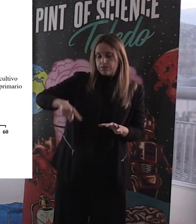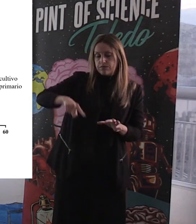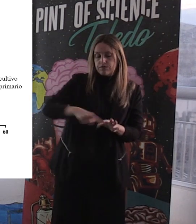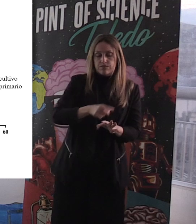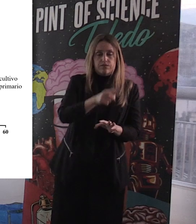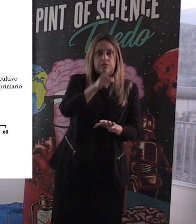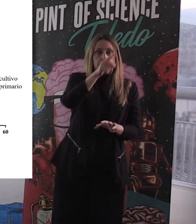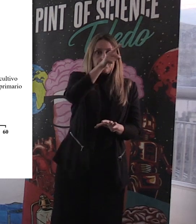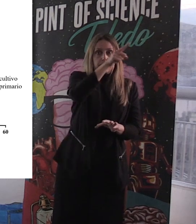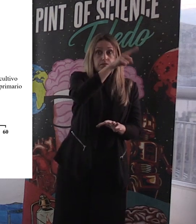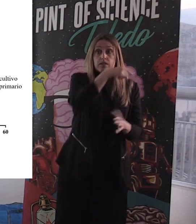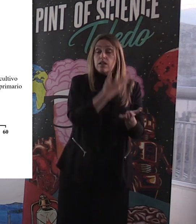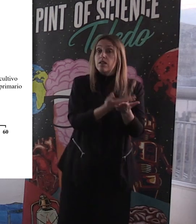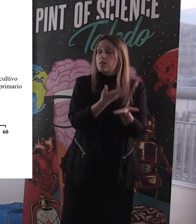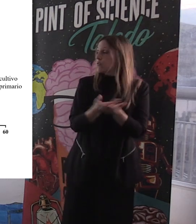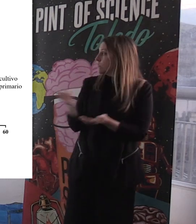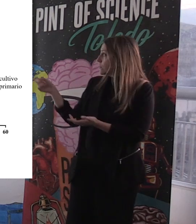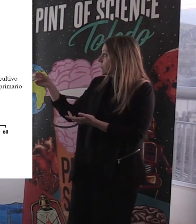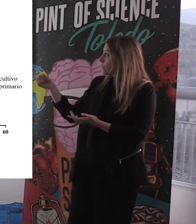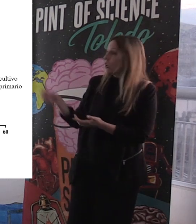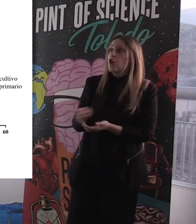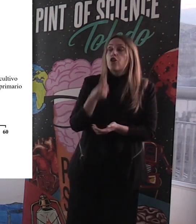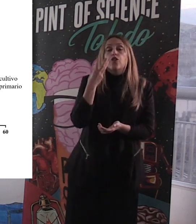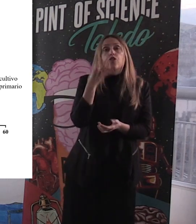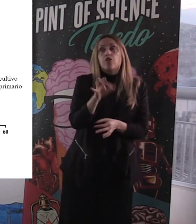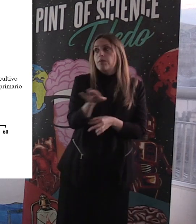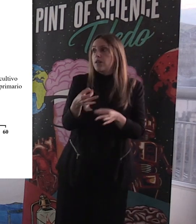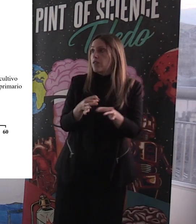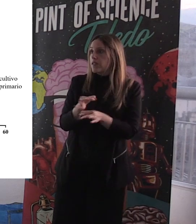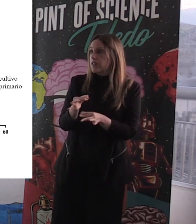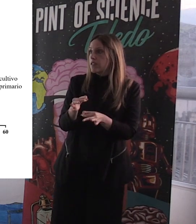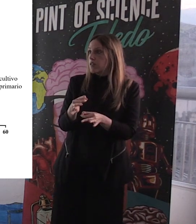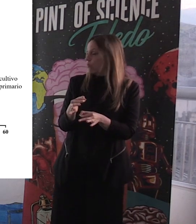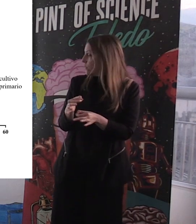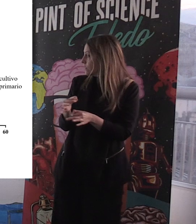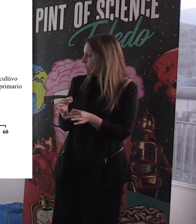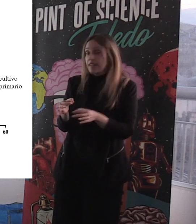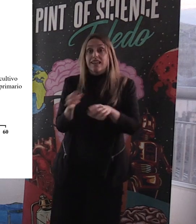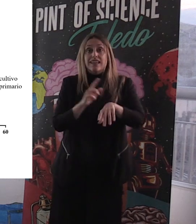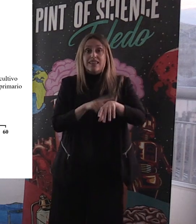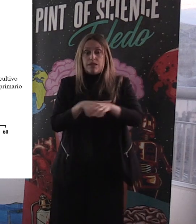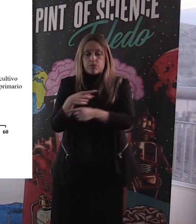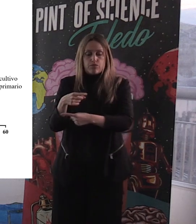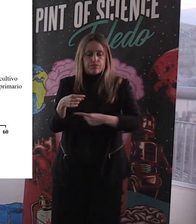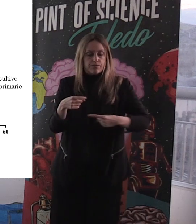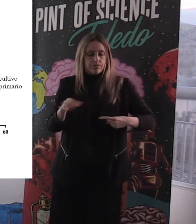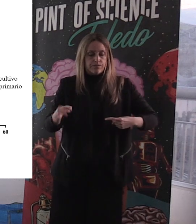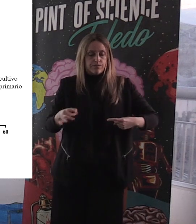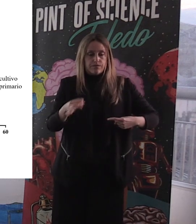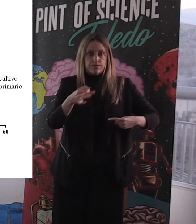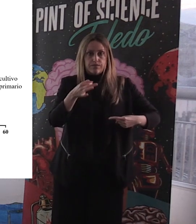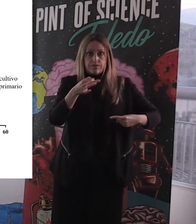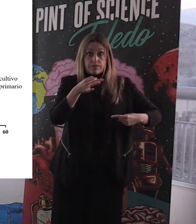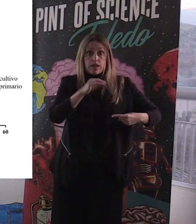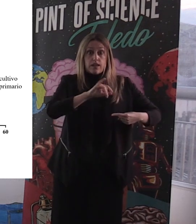lo muestro aquí. Esto es el número de células y el tiempo en cultivo, y van a crecer